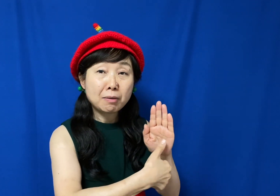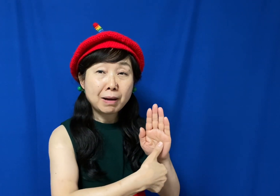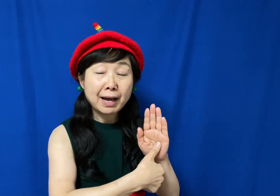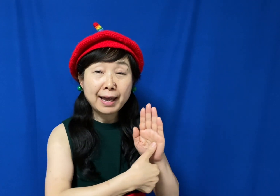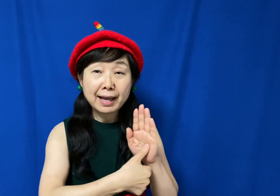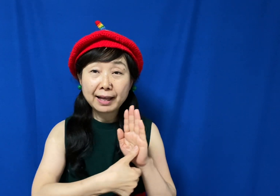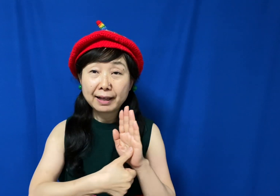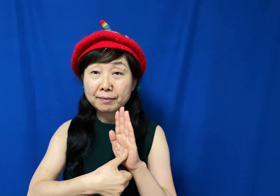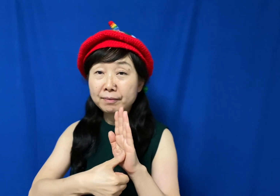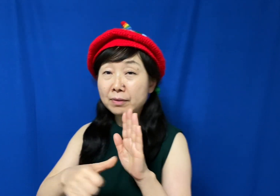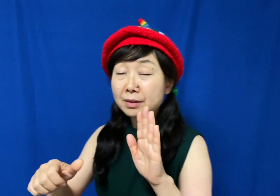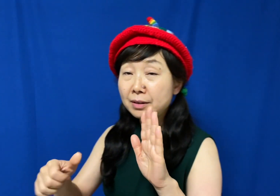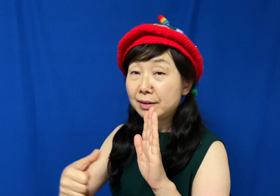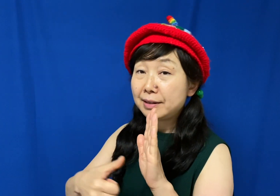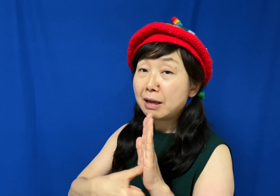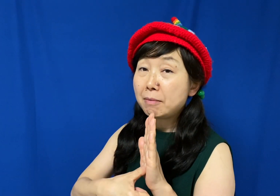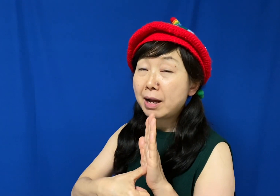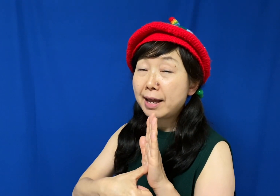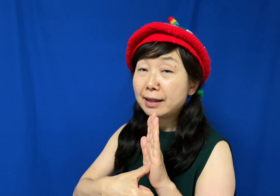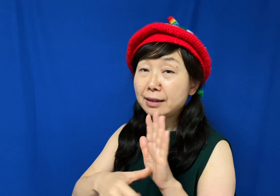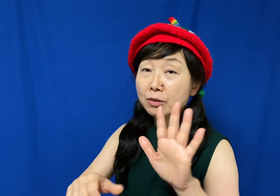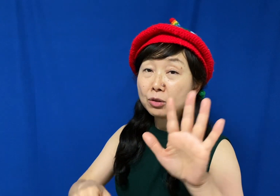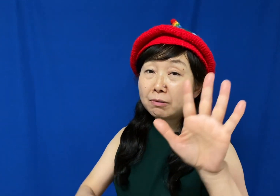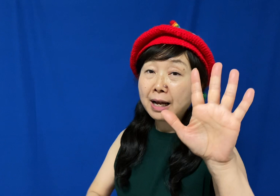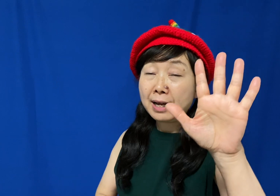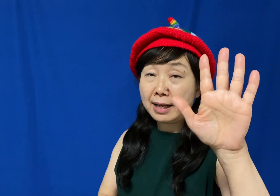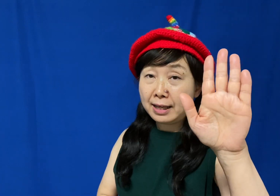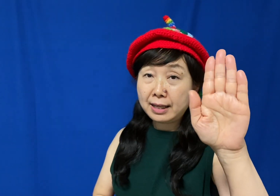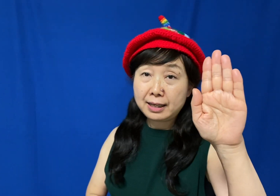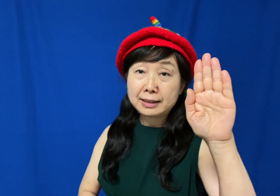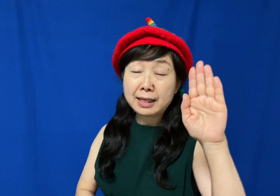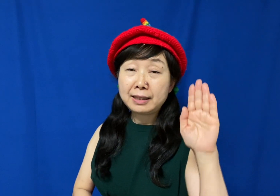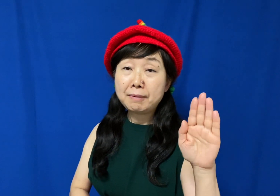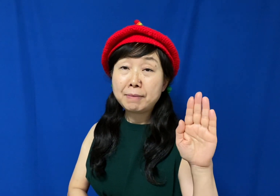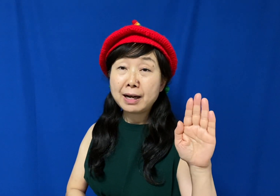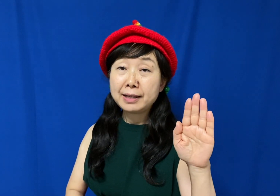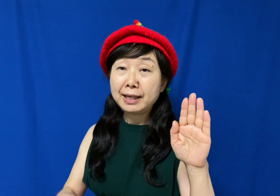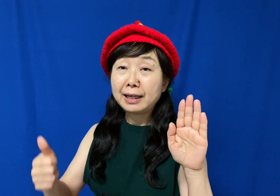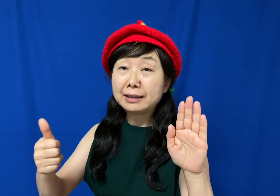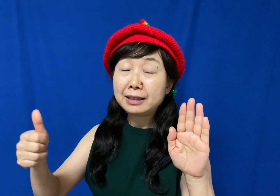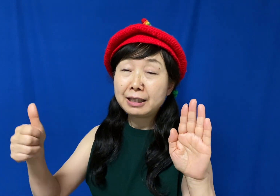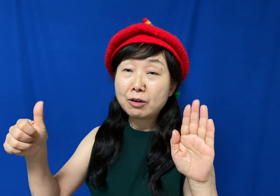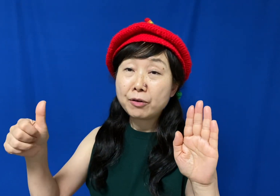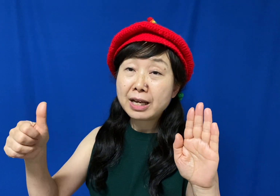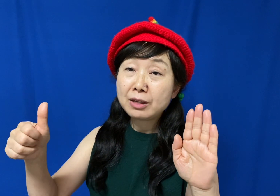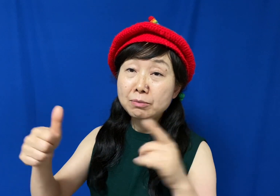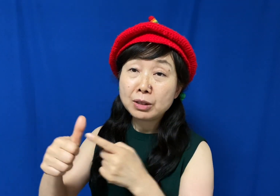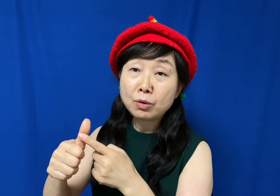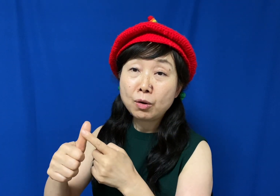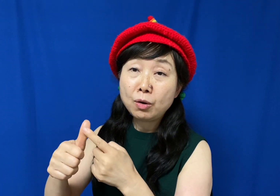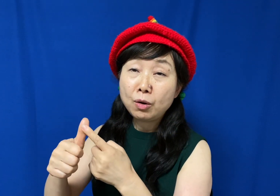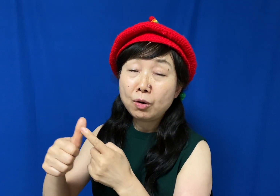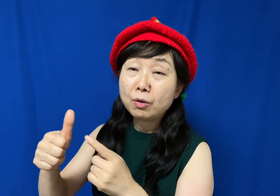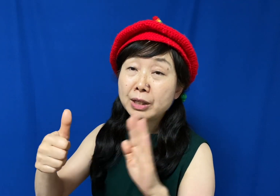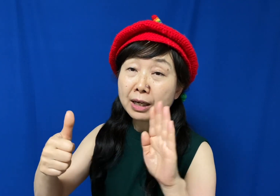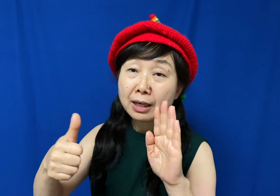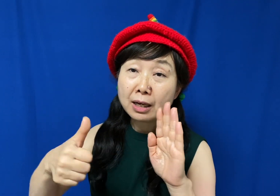前。名前っていうのは片手パーで、片手親指のお腹